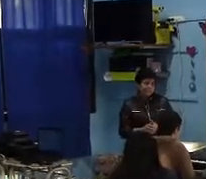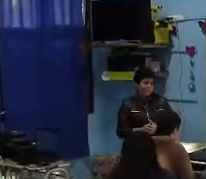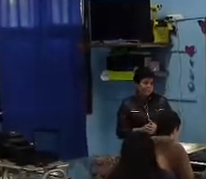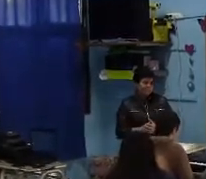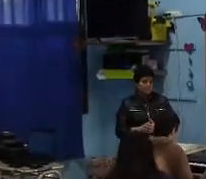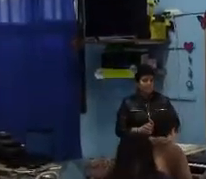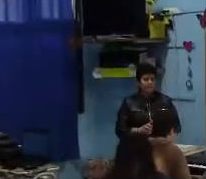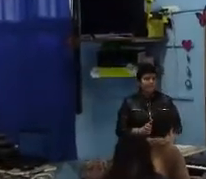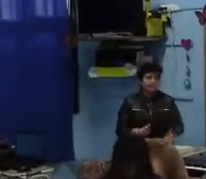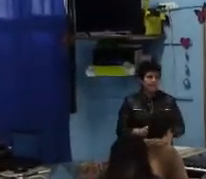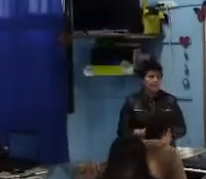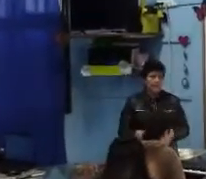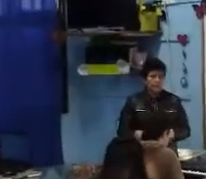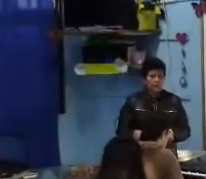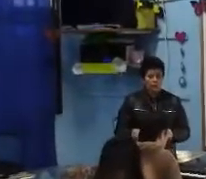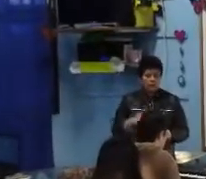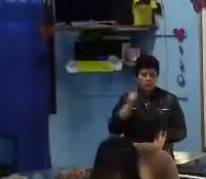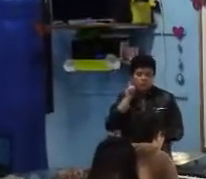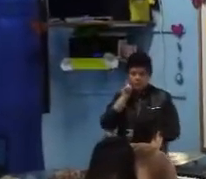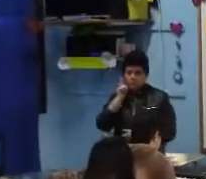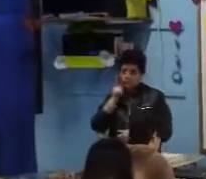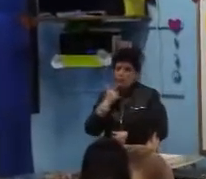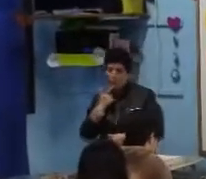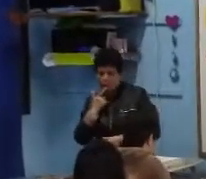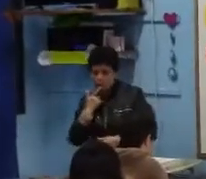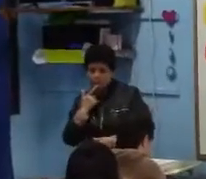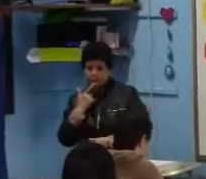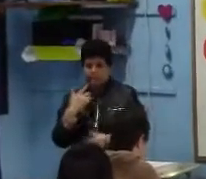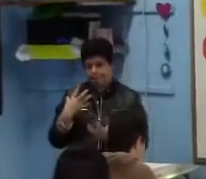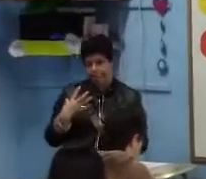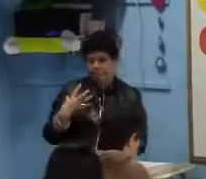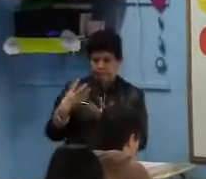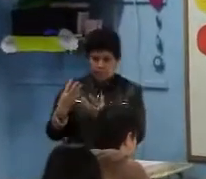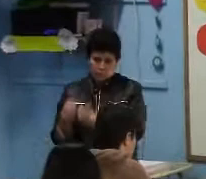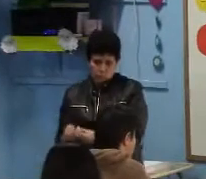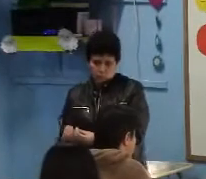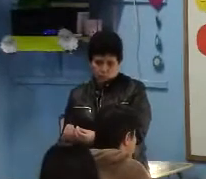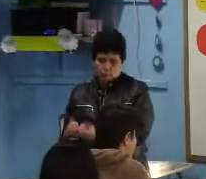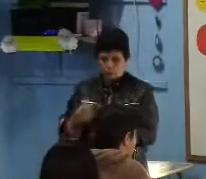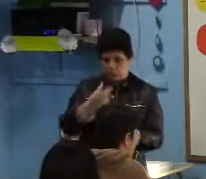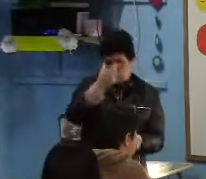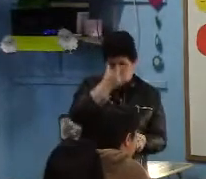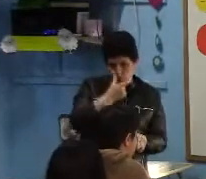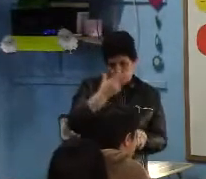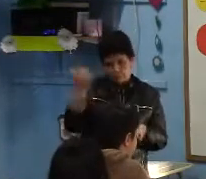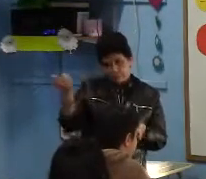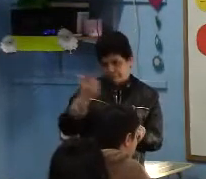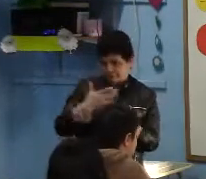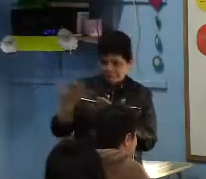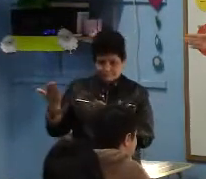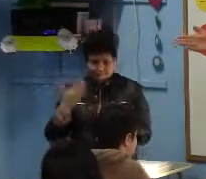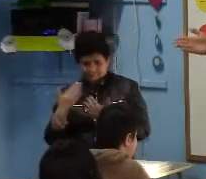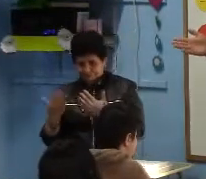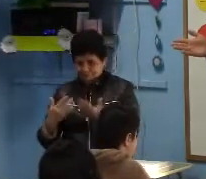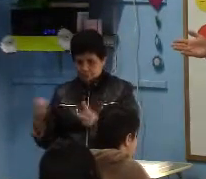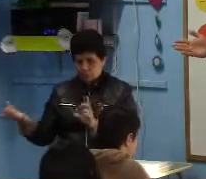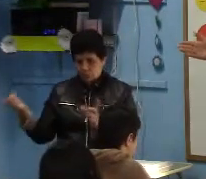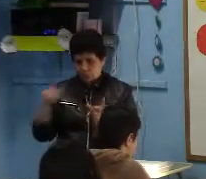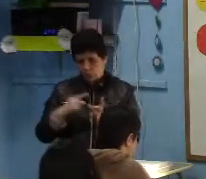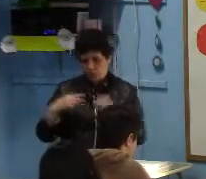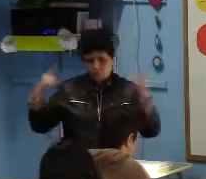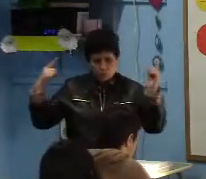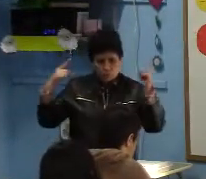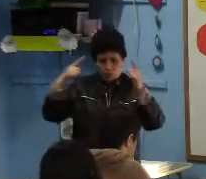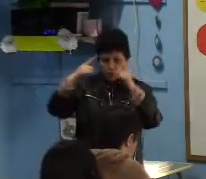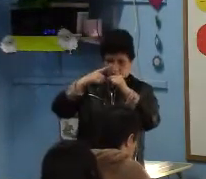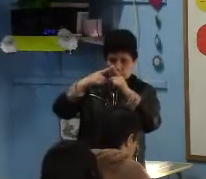ciegos. Desde ser sordo no involucrarme y ayudar a los ciegos, ¿no? Y el ciego, el sordo y el oyente, ¿sí? Hay un desafío,